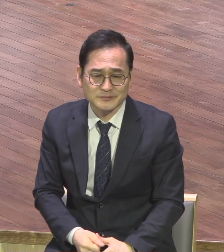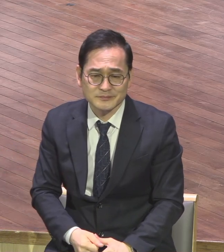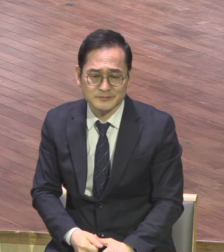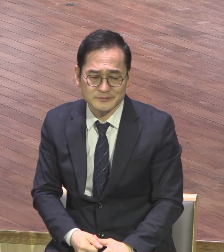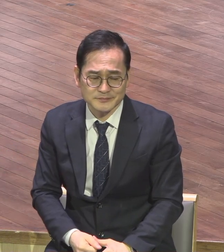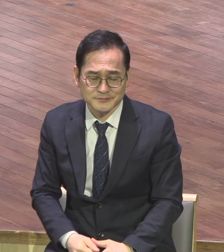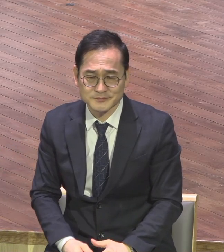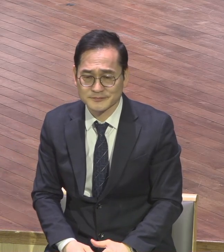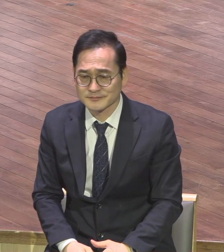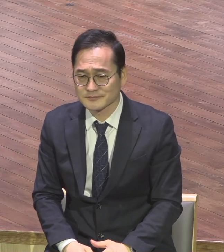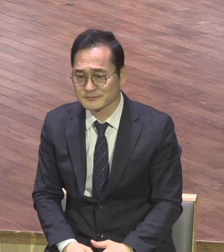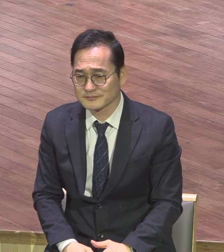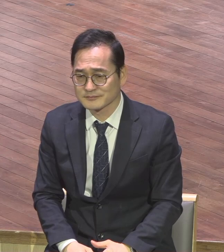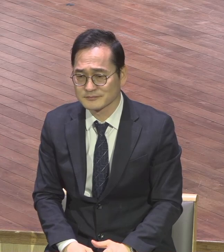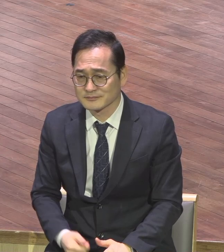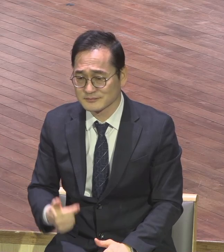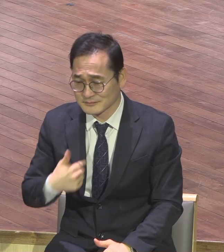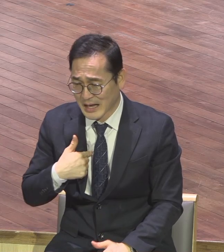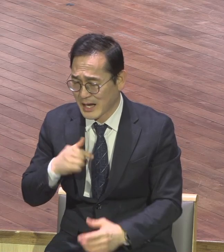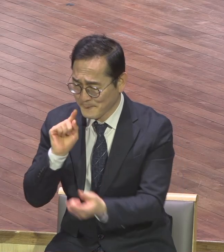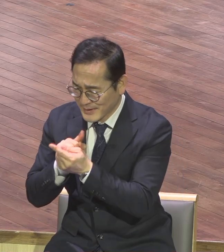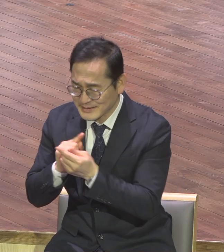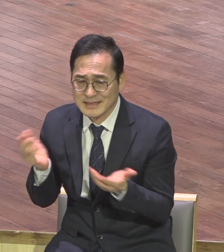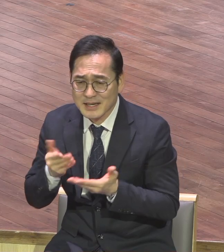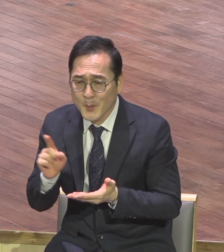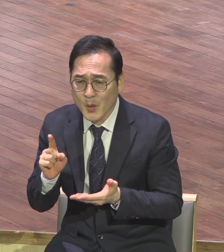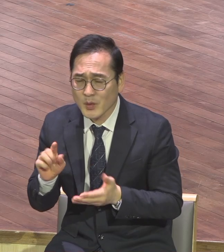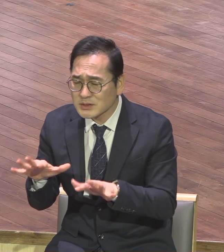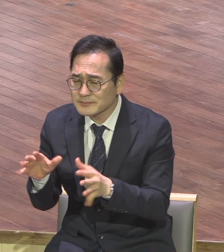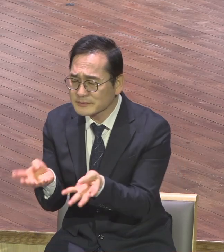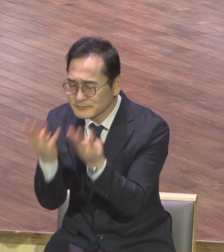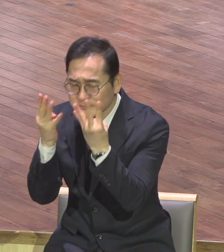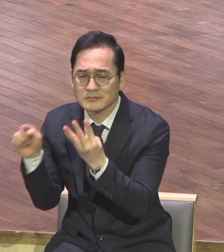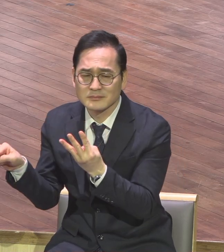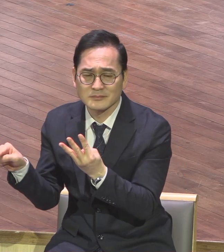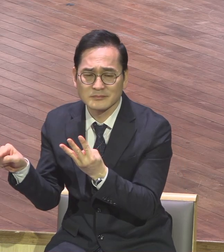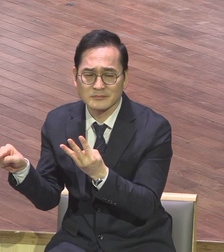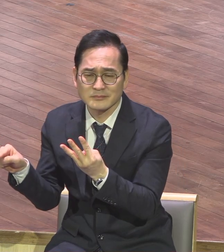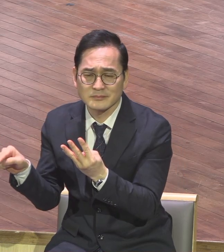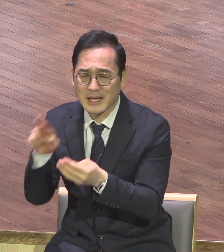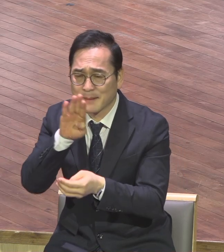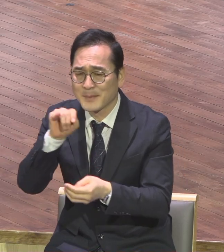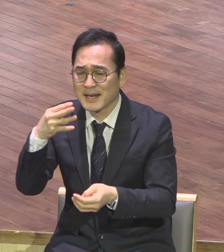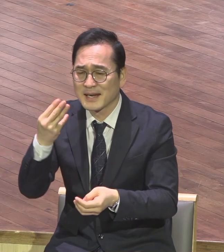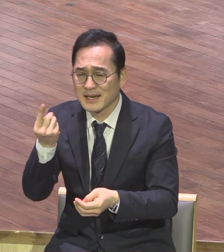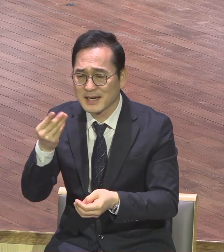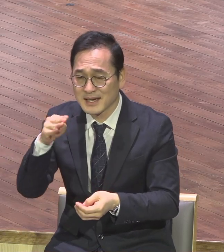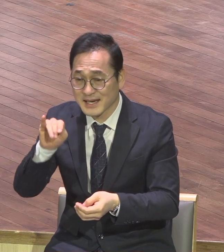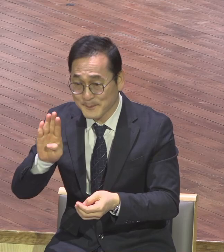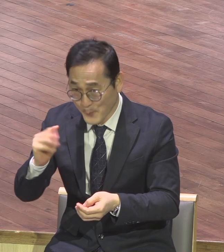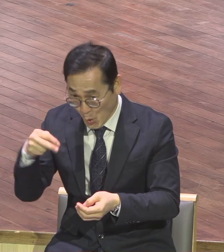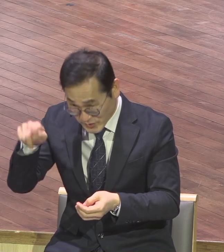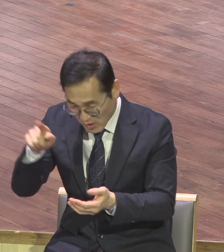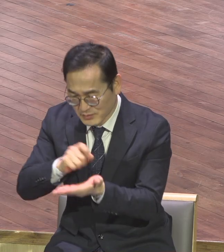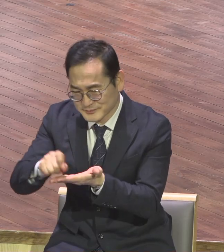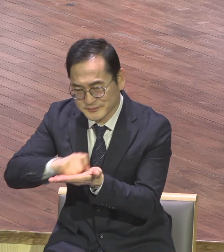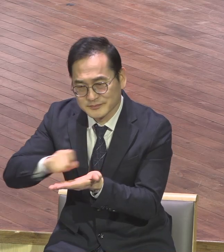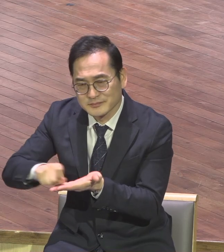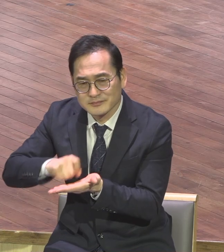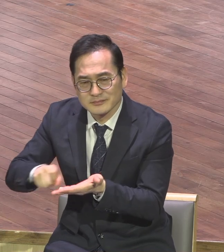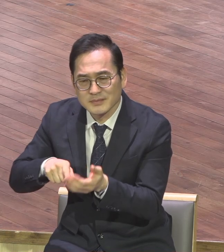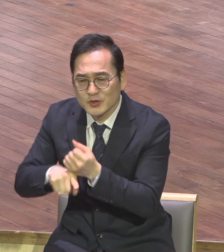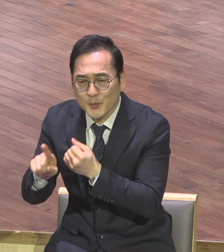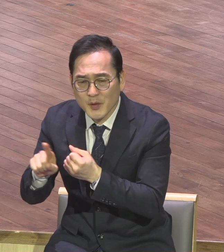자신이 당한 일이 무엇이냐? 지금 바울이 감옥에 있잖아요. 바울은 지금 빌립보서를 기록한 이유 중 하나가